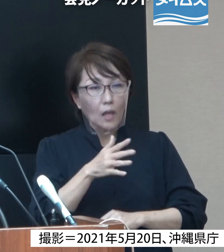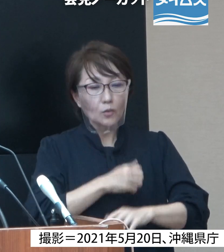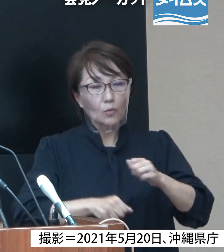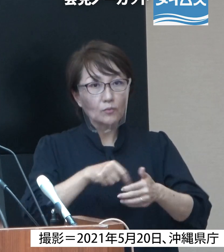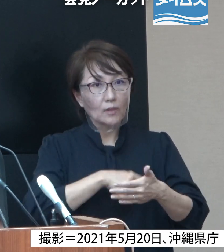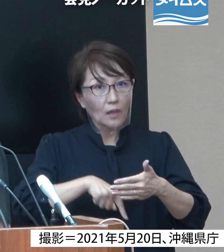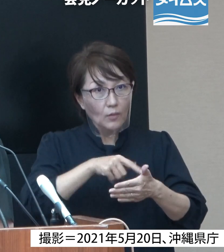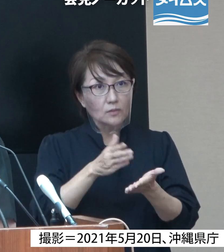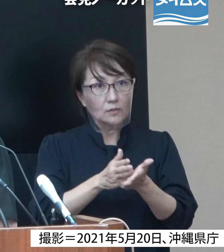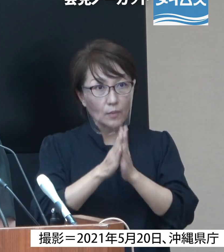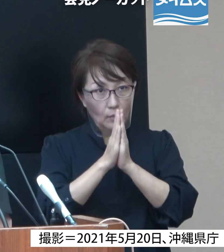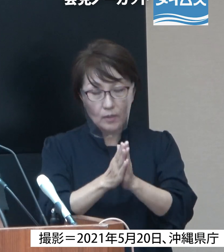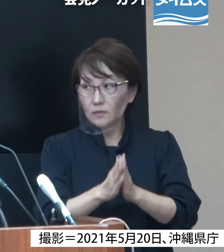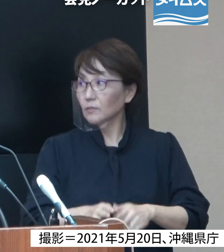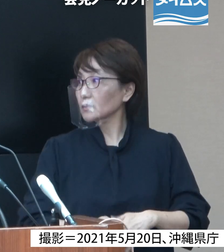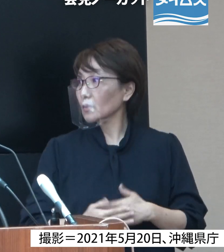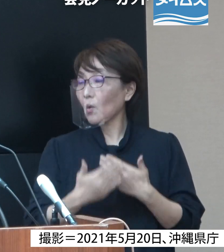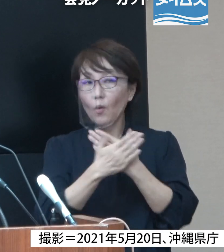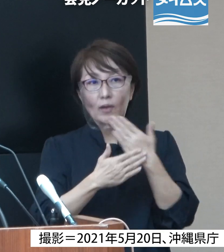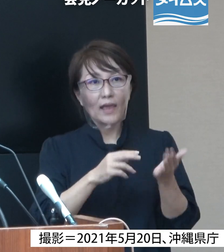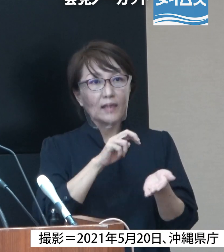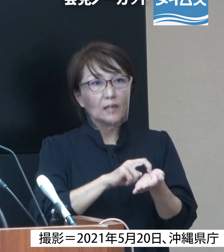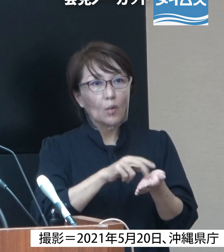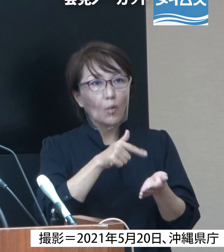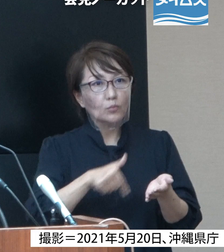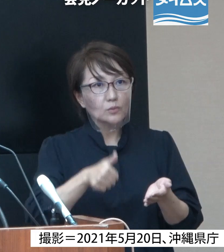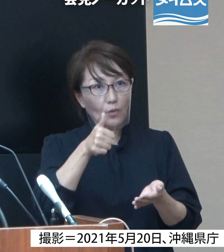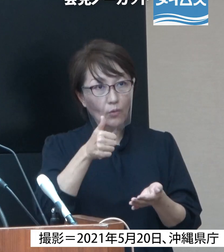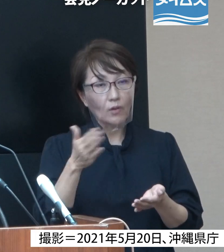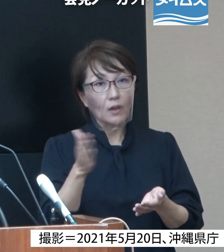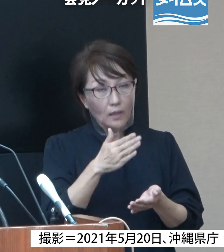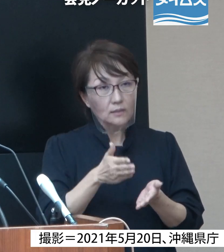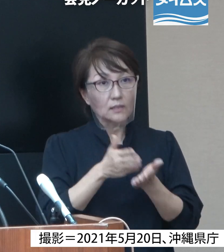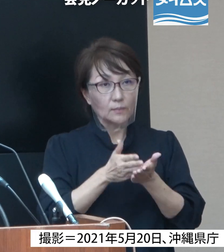保健医療部長からですか。 はい、